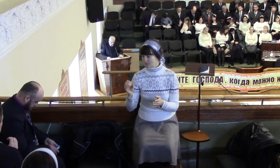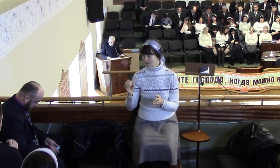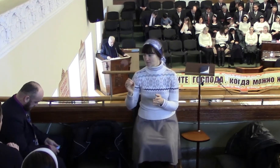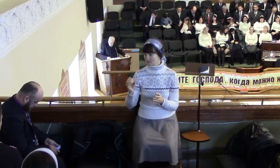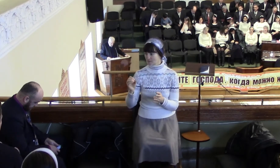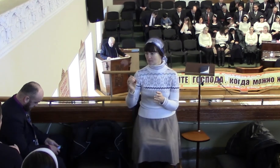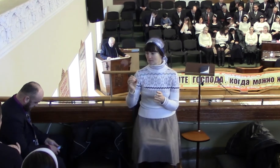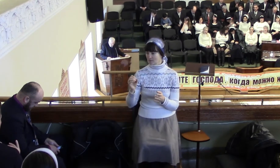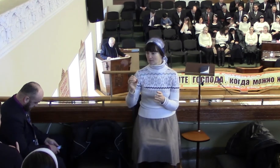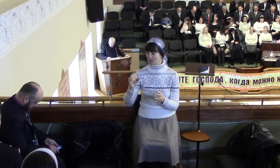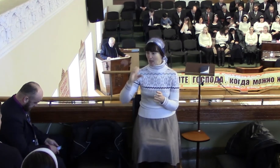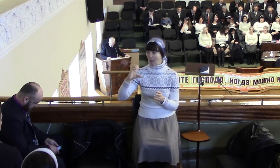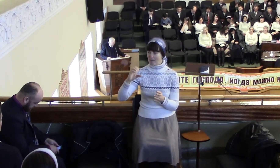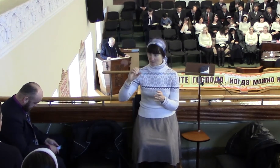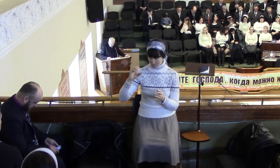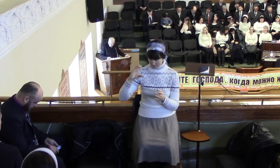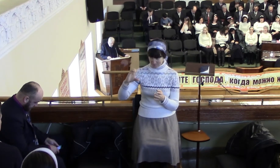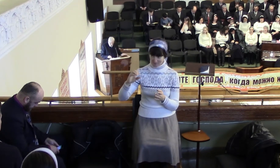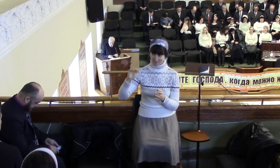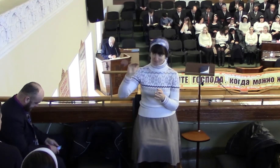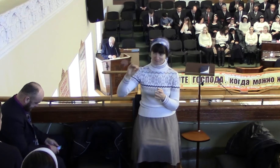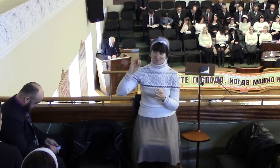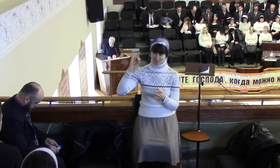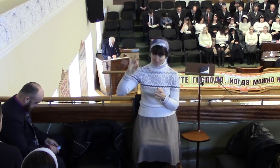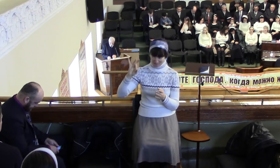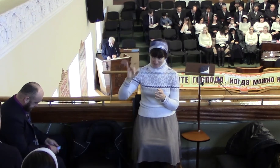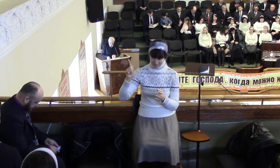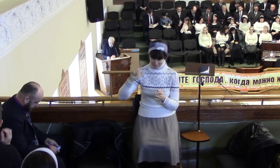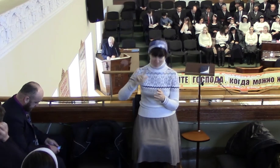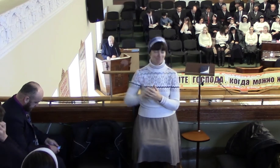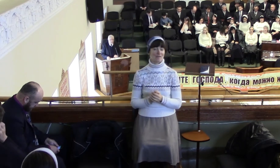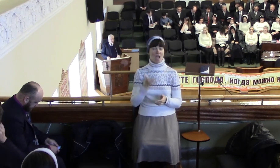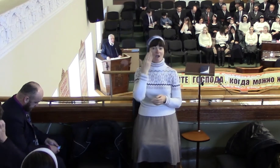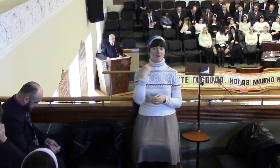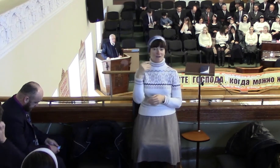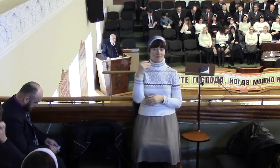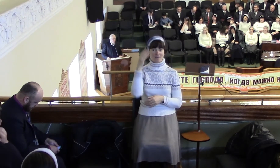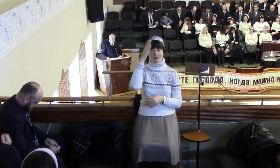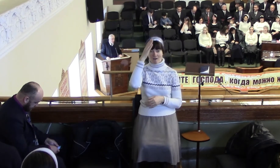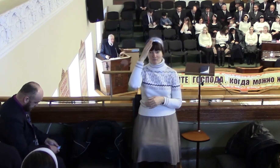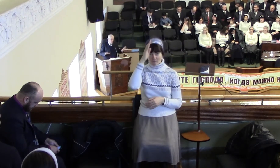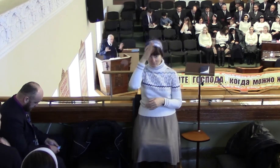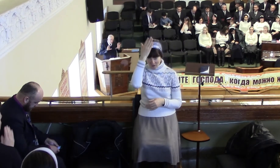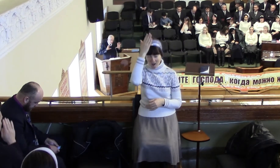Есфирь, 9 глава, тогда, когда враг замыслил